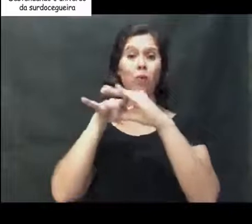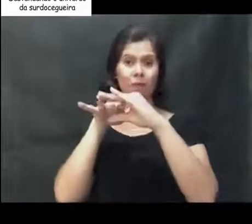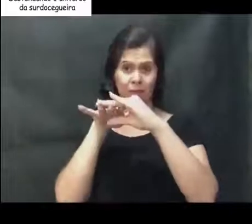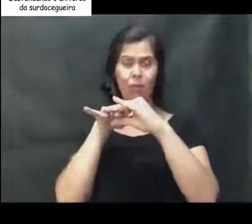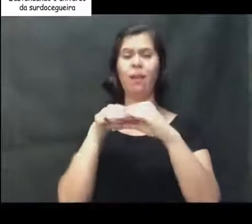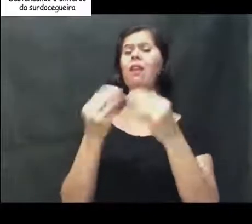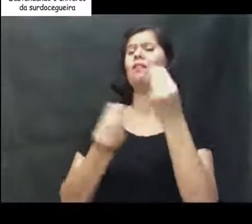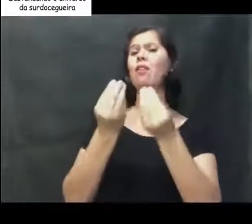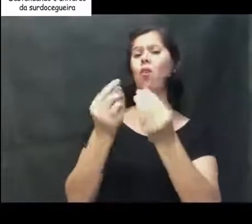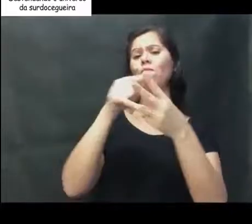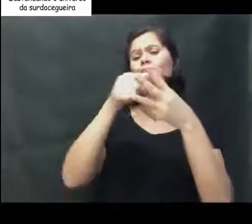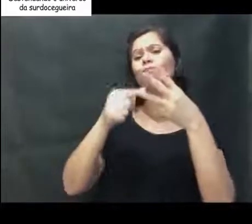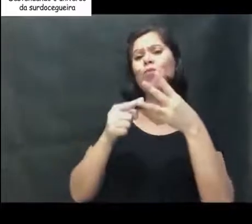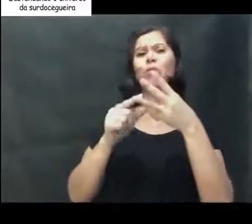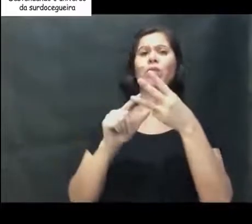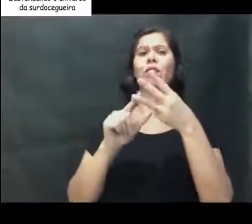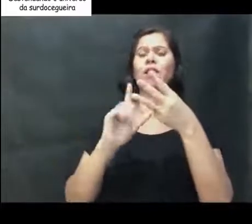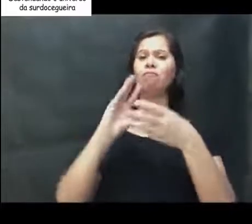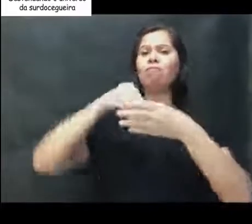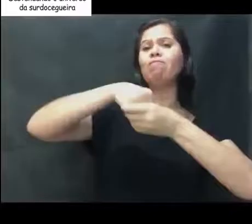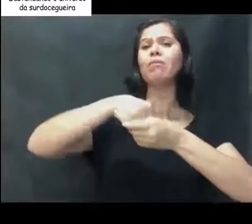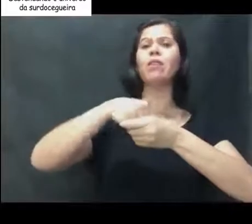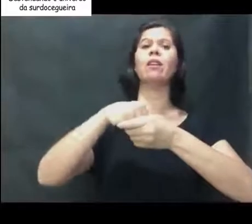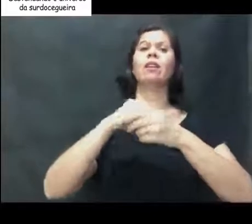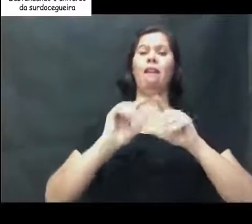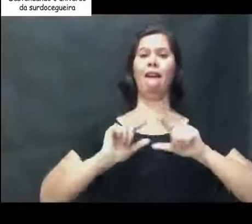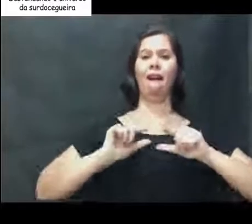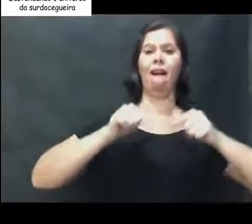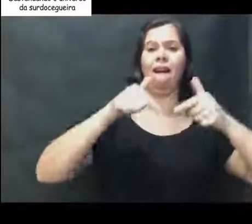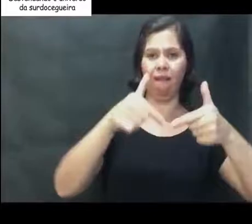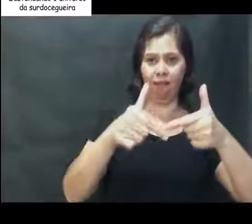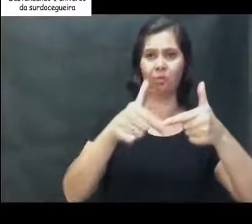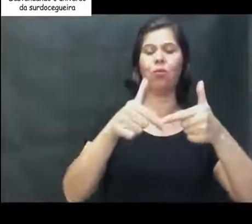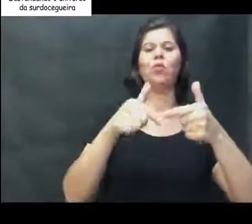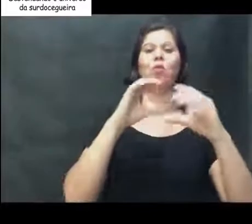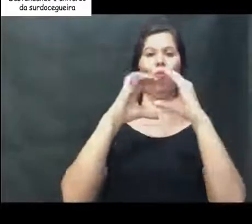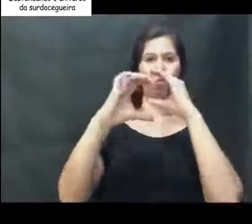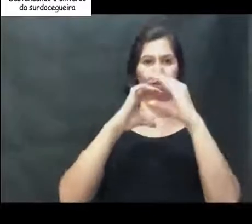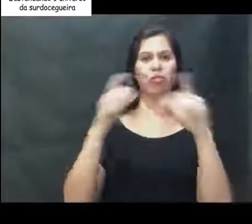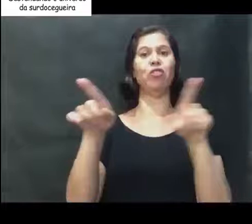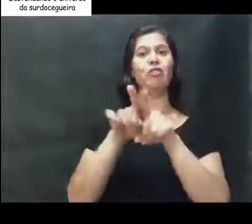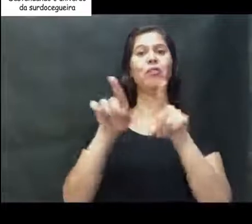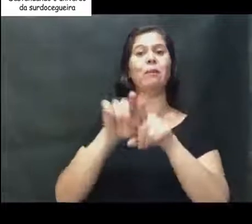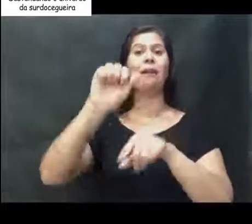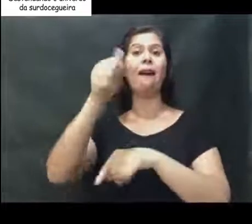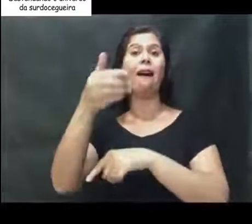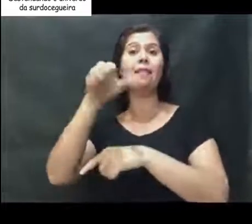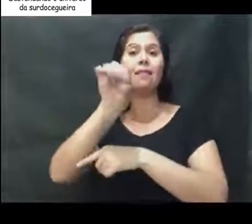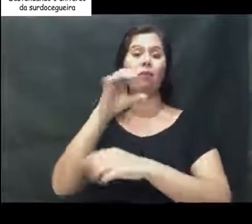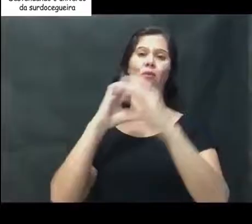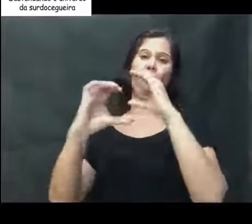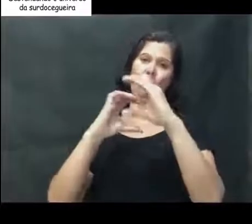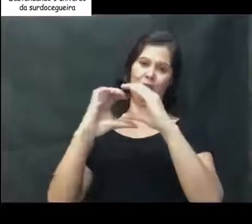a partir da manifestação de atos comunicativos e ações comunicativas pelas crianças